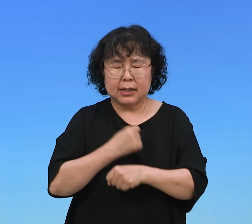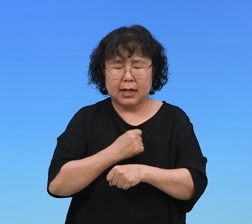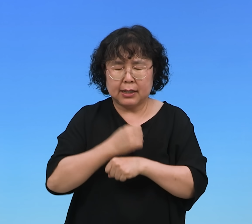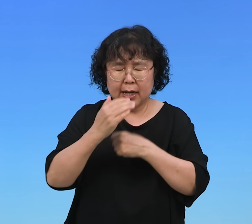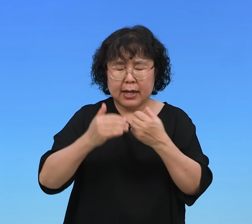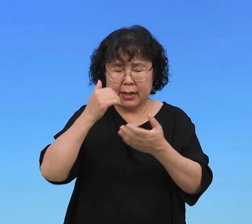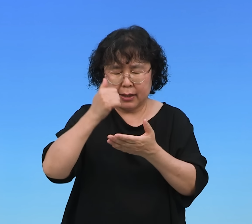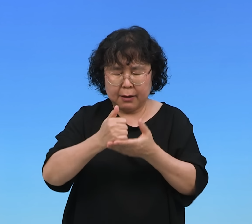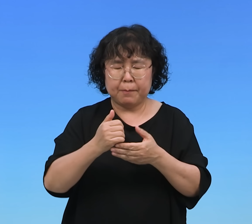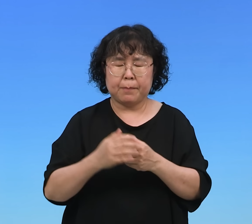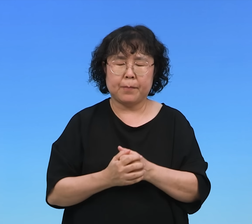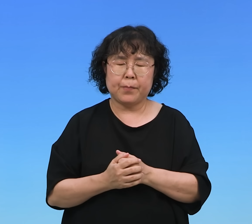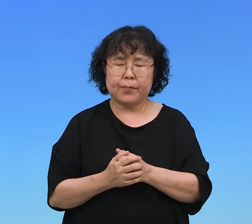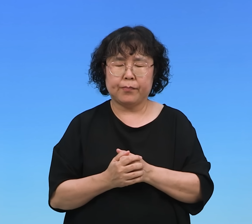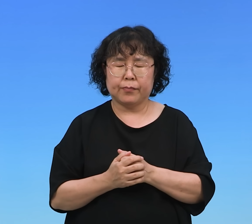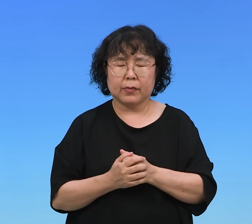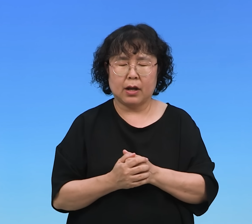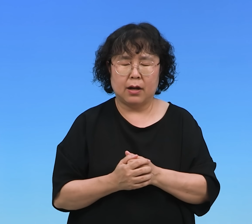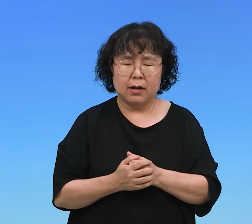신실하신 하나님,